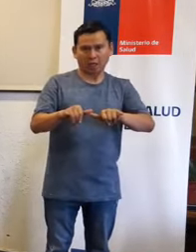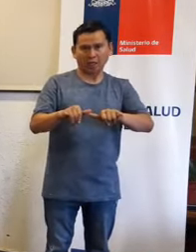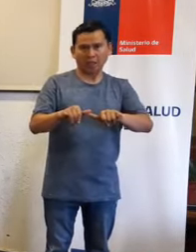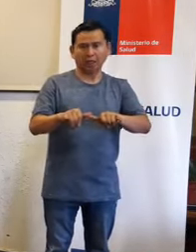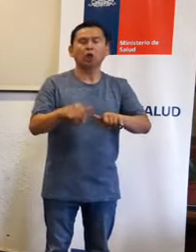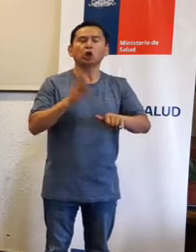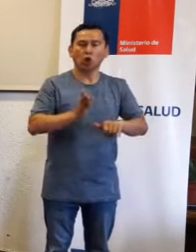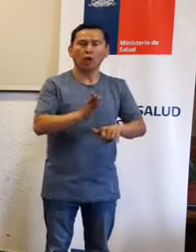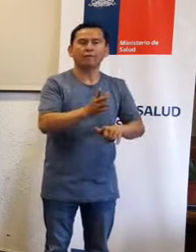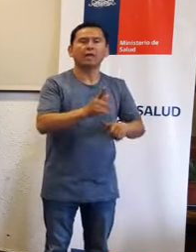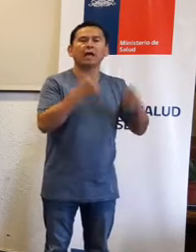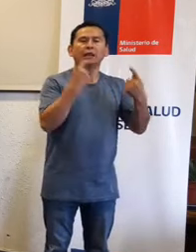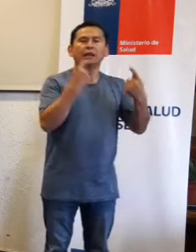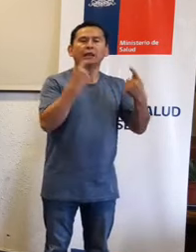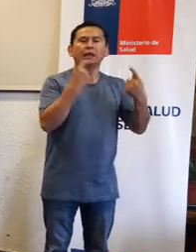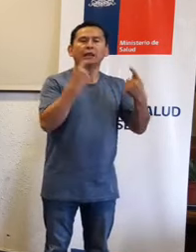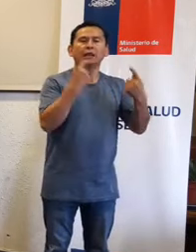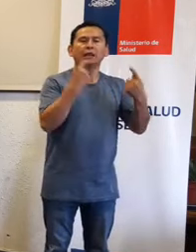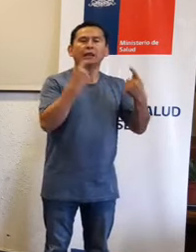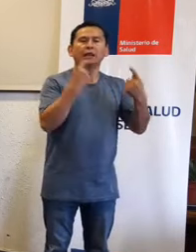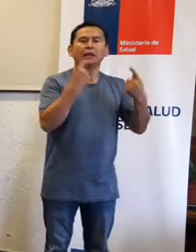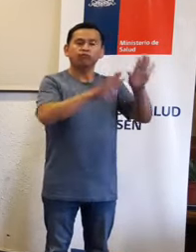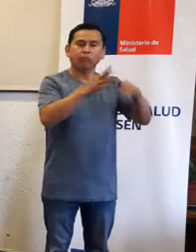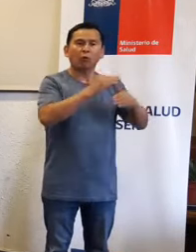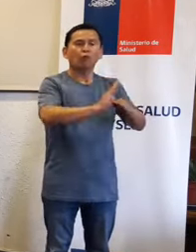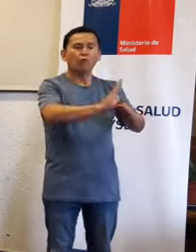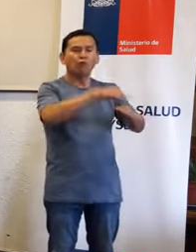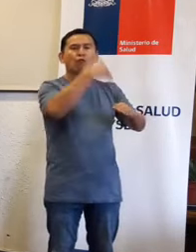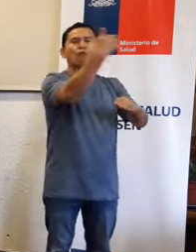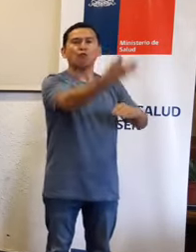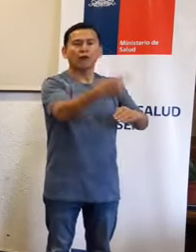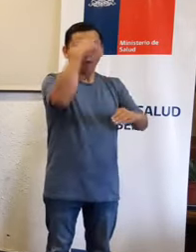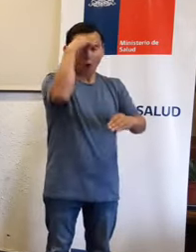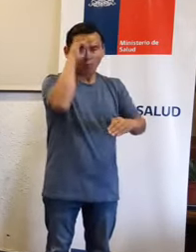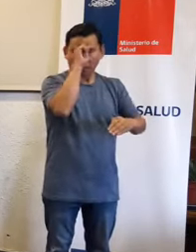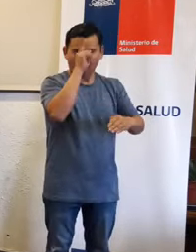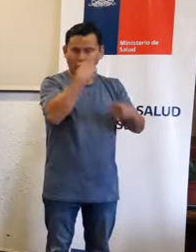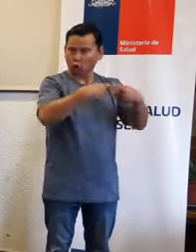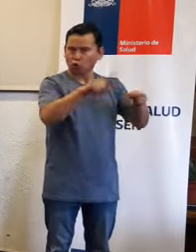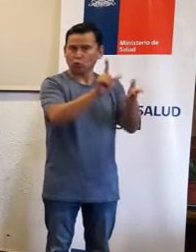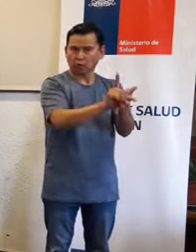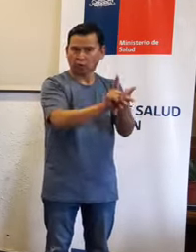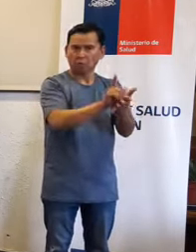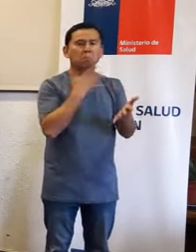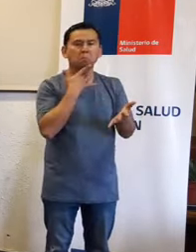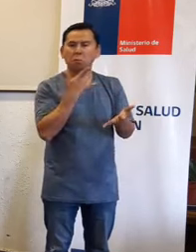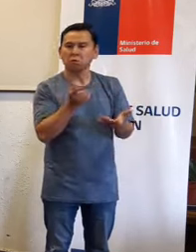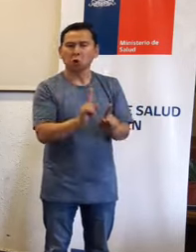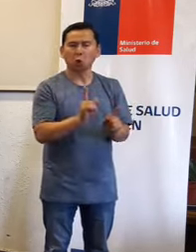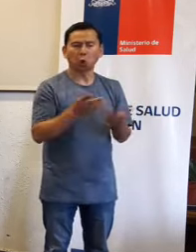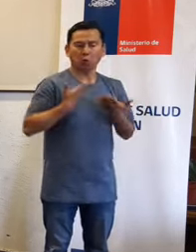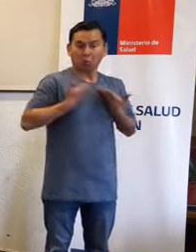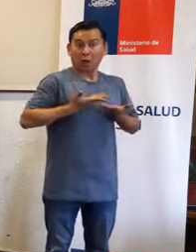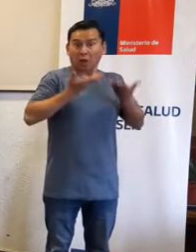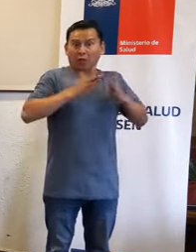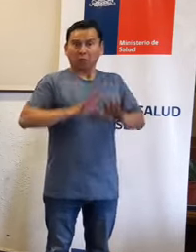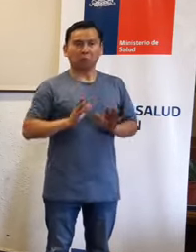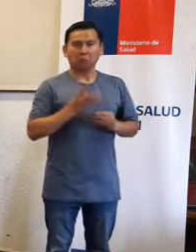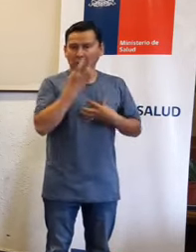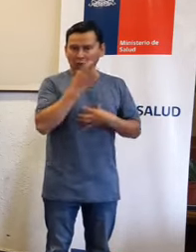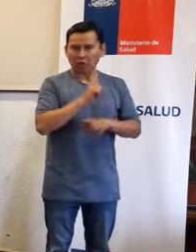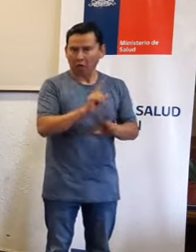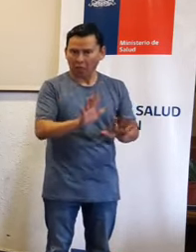llevando adelante el tratamiento de su enfermedad de recinto asistencial, dado que no han presentado ningún agravante y